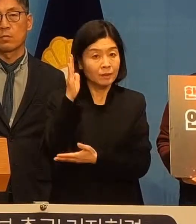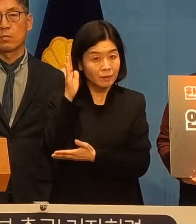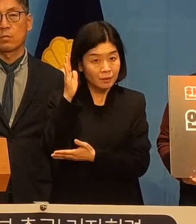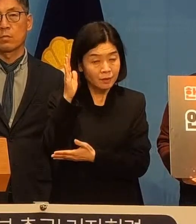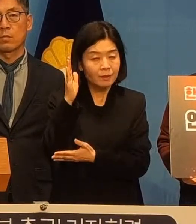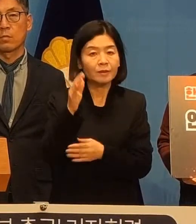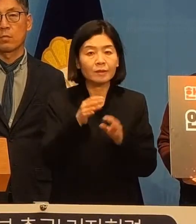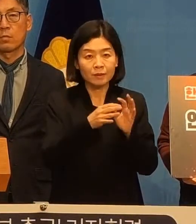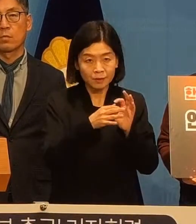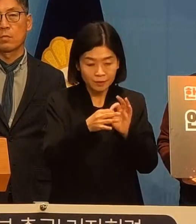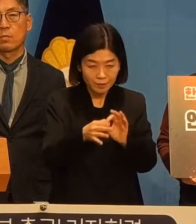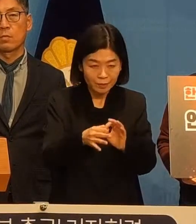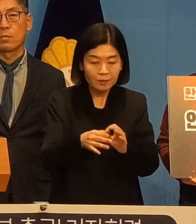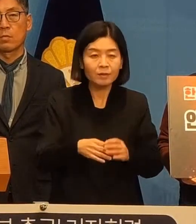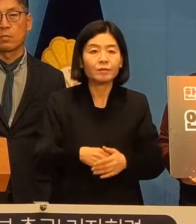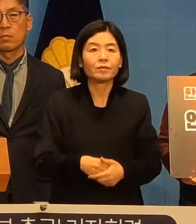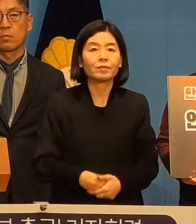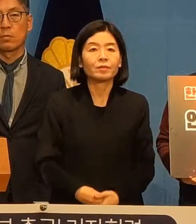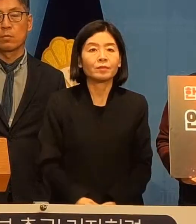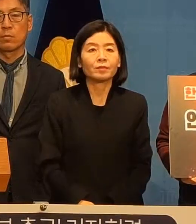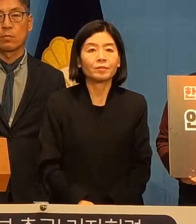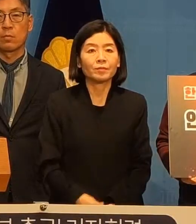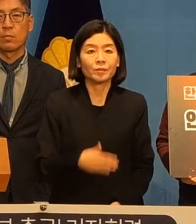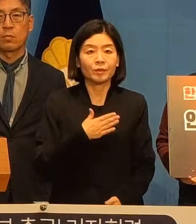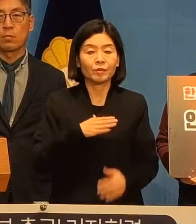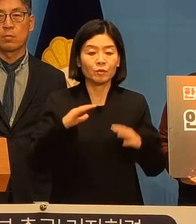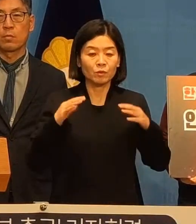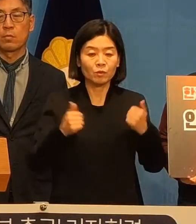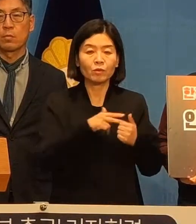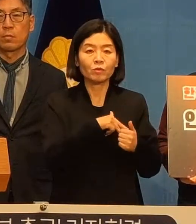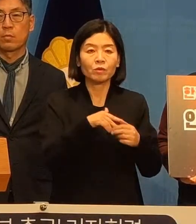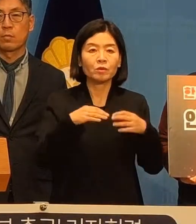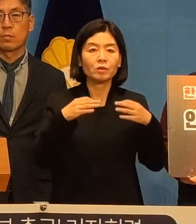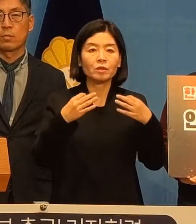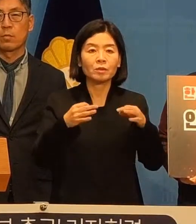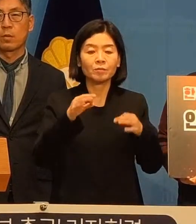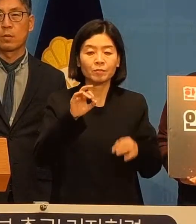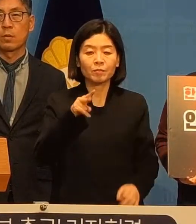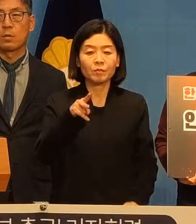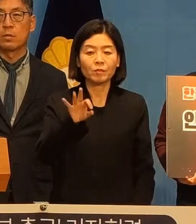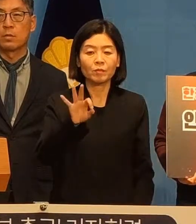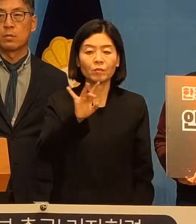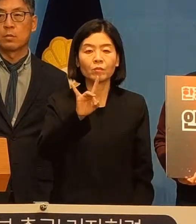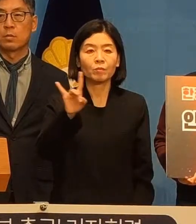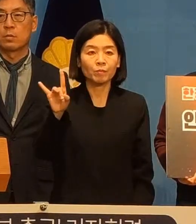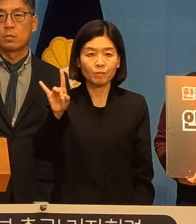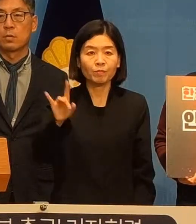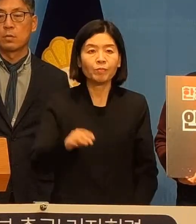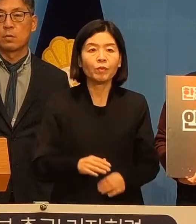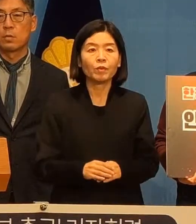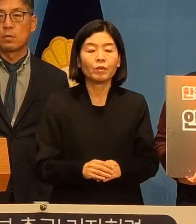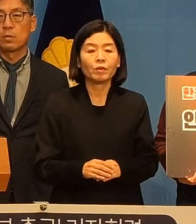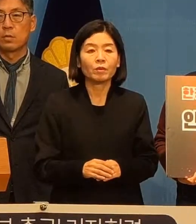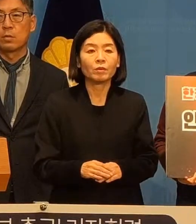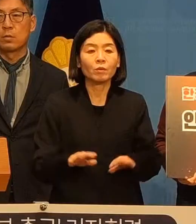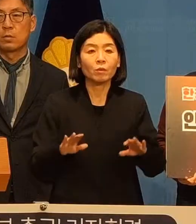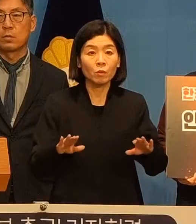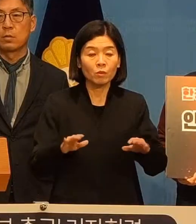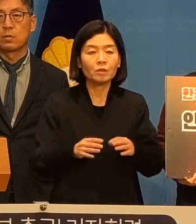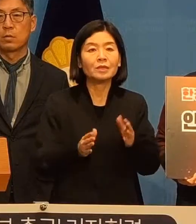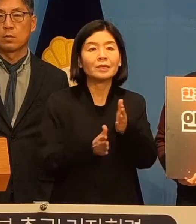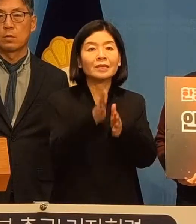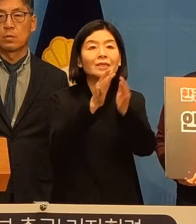순서로 진행하도록 하겠습니다. 저는 국회의원 김영배입니다. 오늘 오신 분들 소개해드립니다.